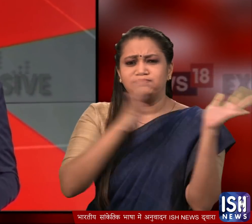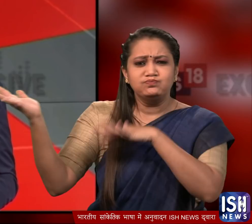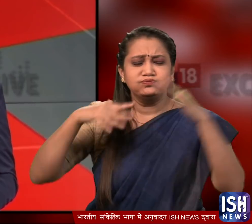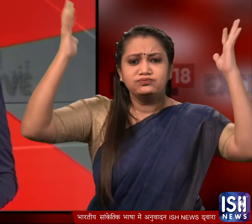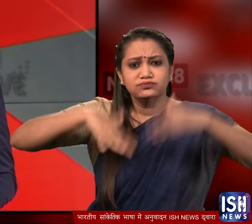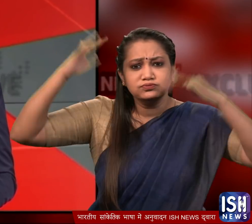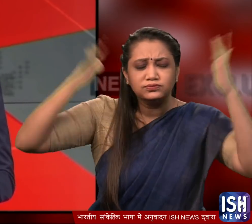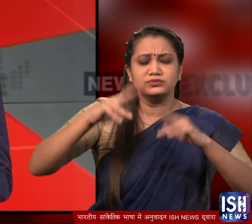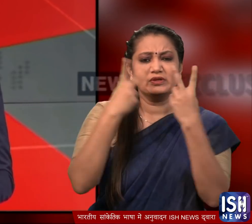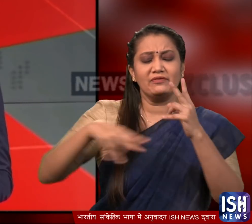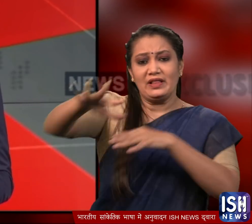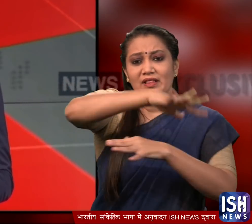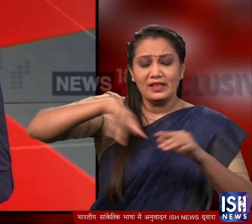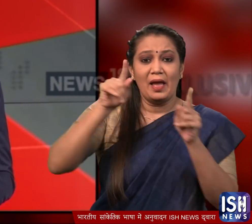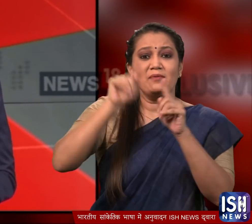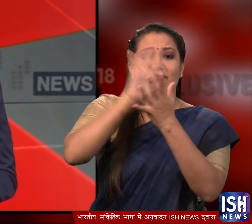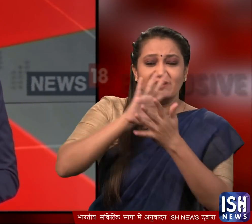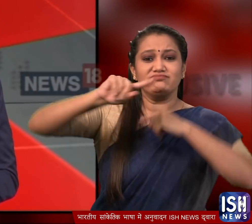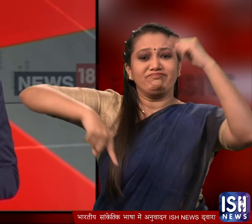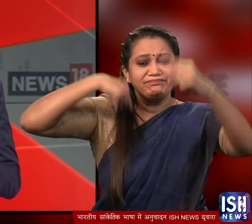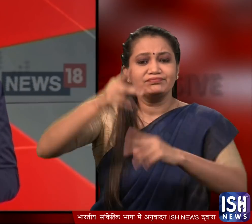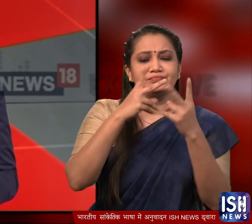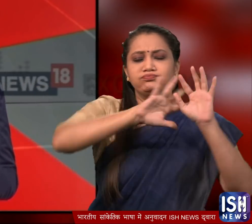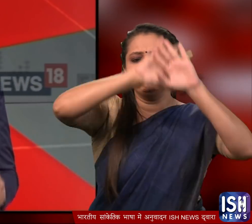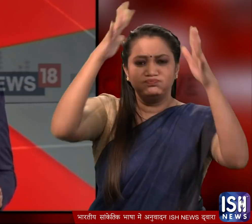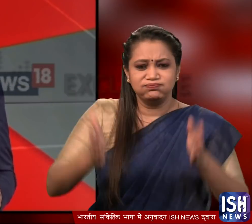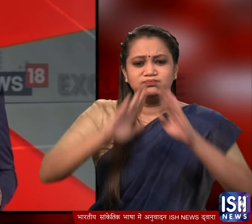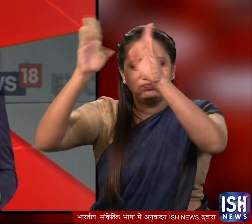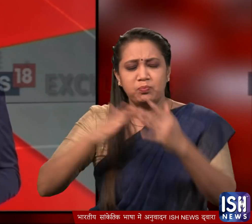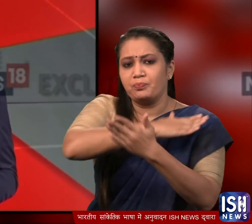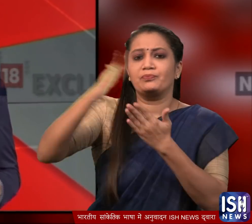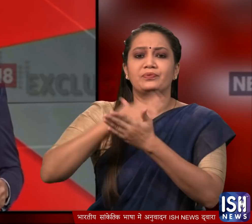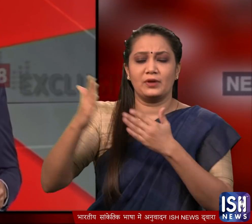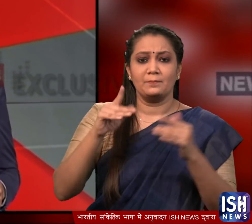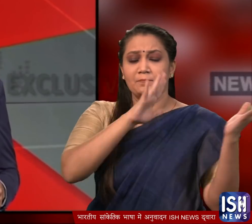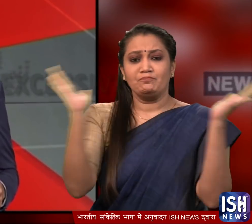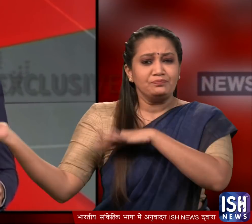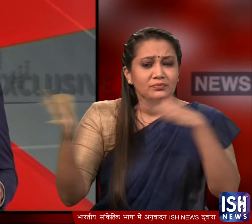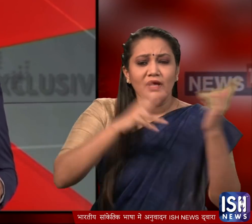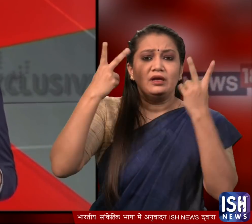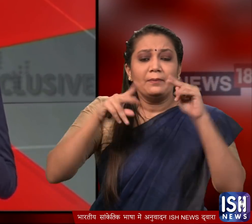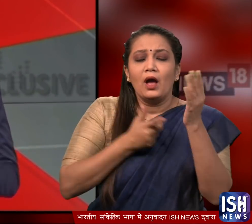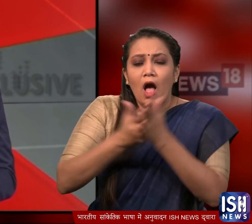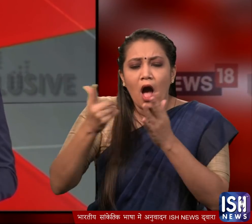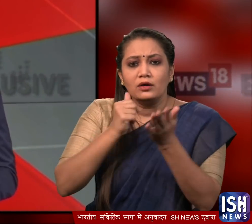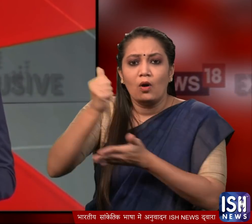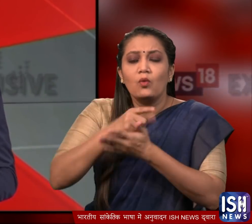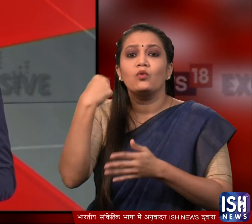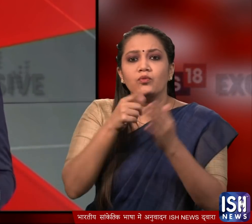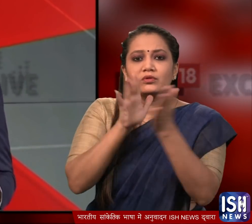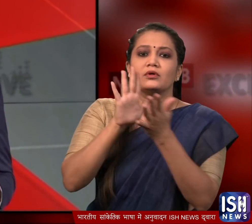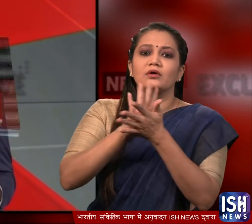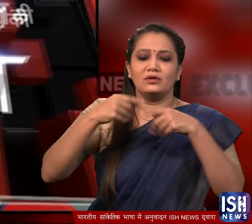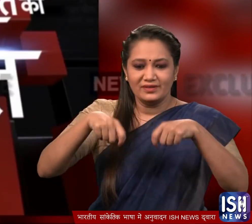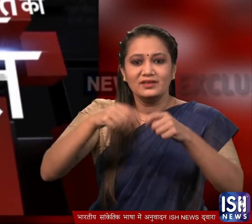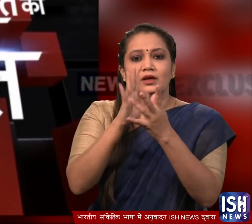साथ थोड़ी बारिश भी हुई, जिससे वैष्णव कुंभ मेला में लगे पंडाल उखड़ गए। हालांकि आंधी की वजह से ज्यादा नुकसान किसानों को हुआ, जिनकी गेहूं